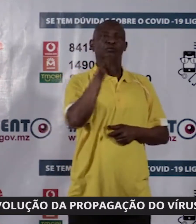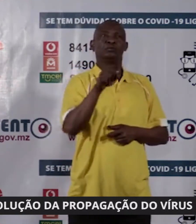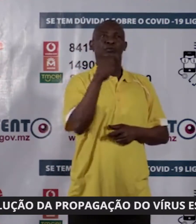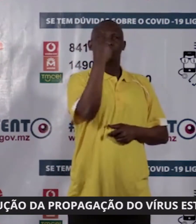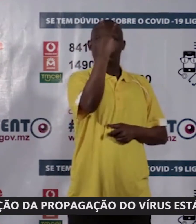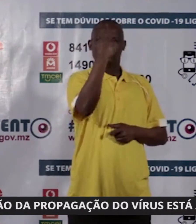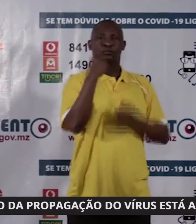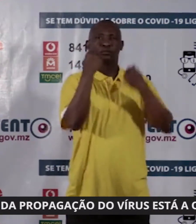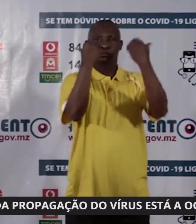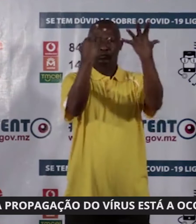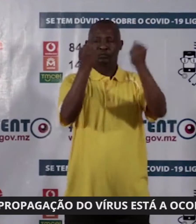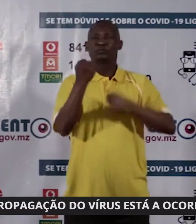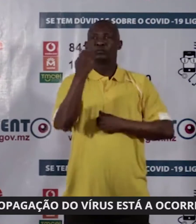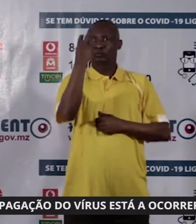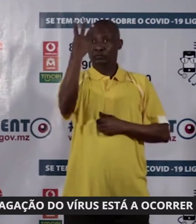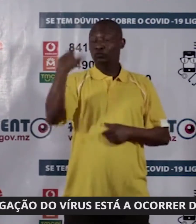Destas,